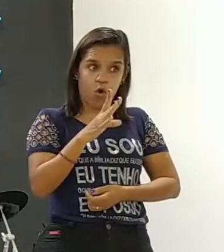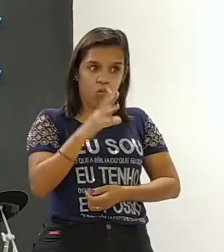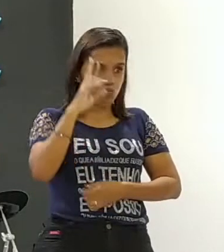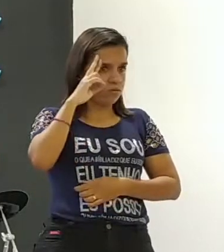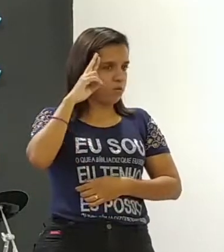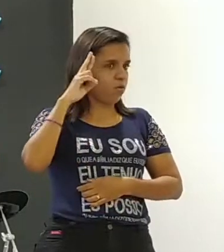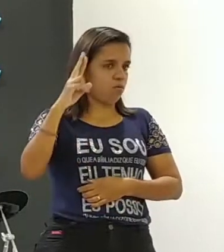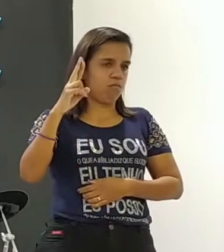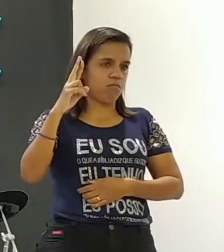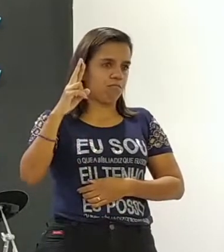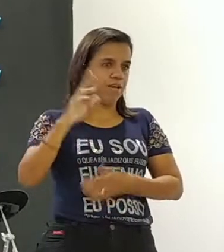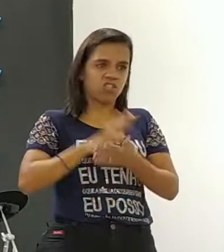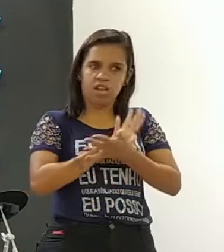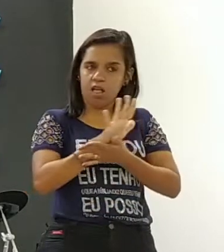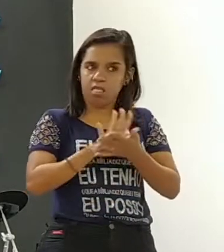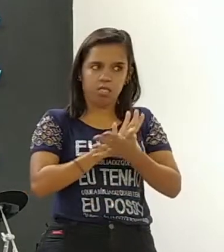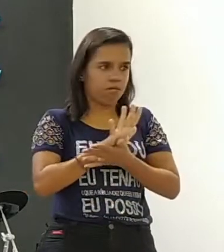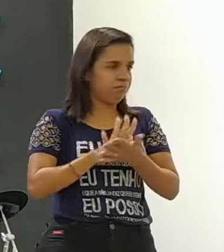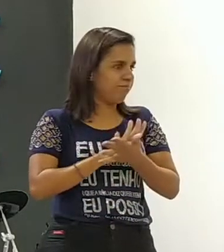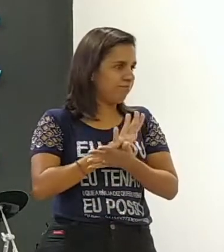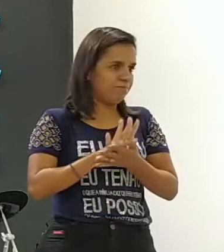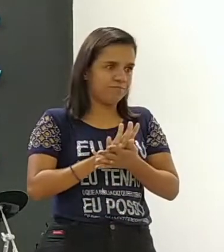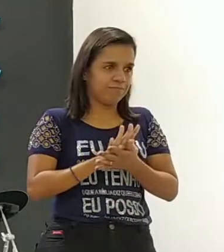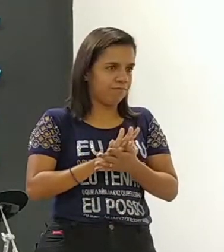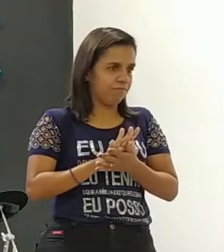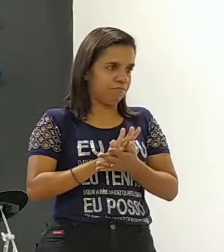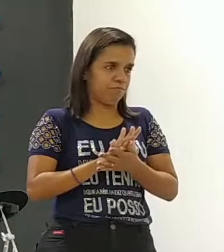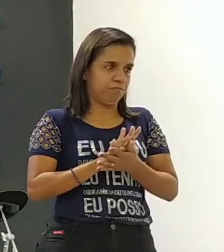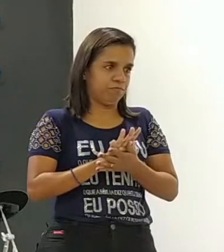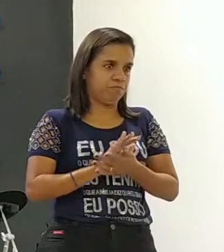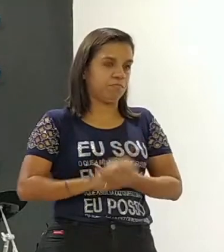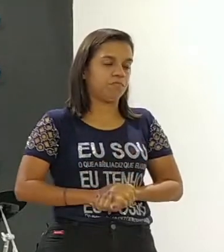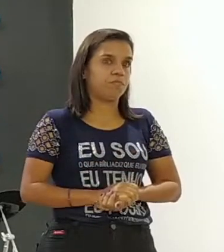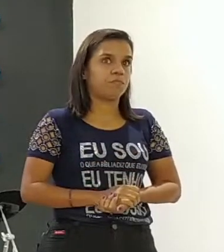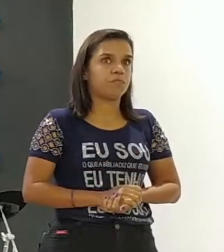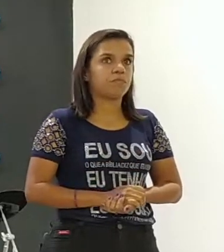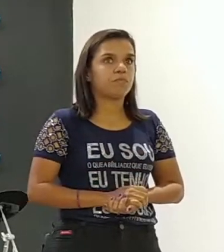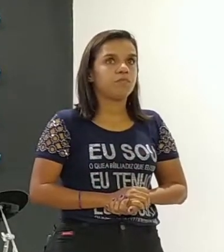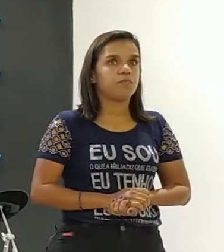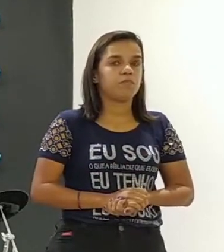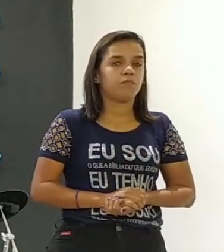Senhor, e mais nada, nem mais ninguém.